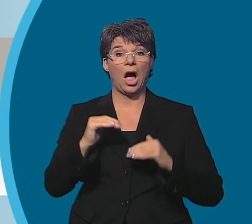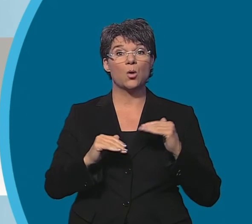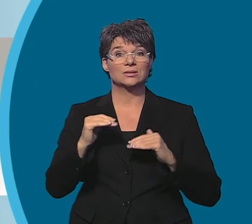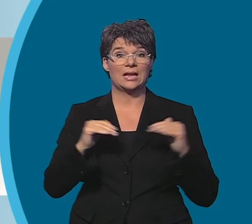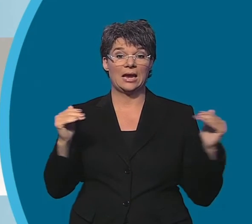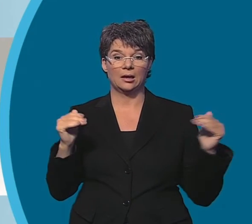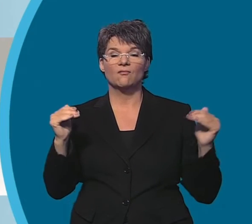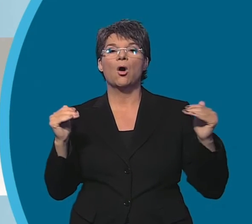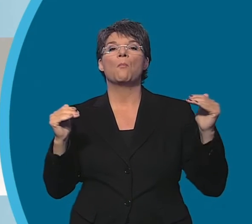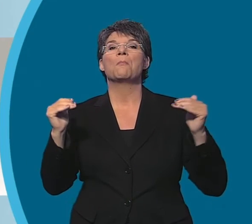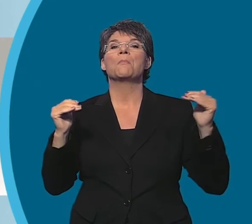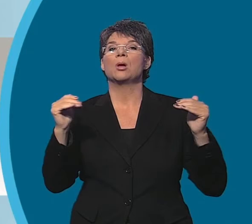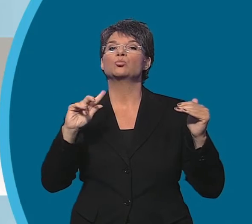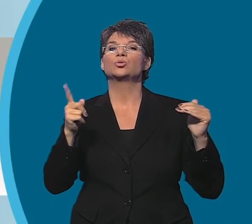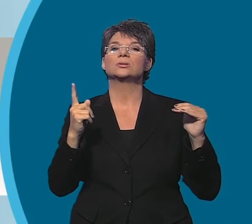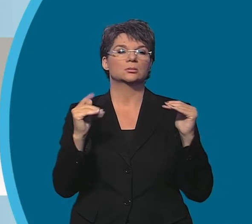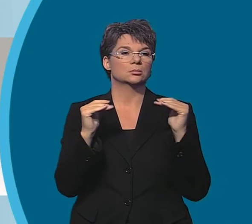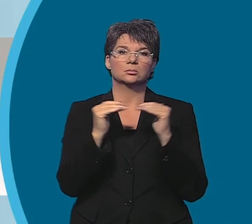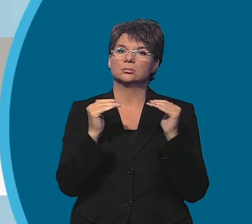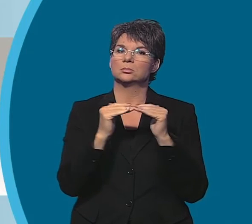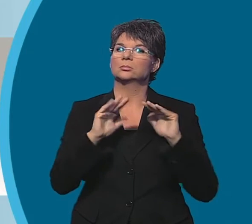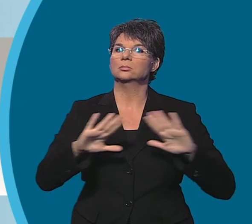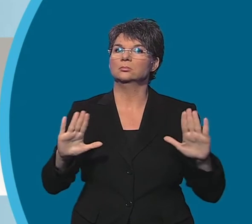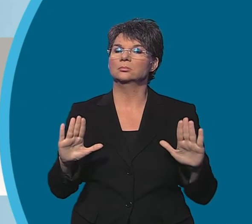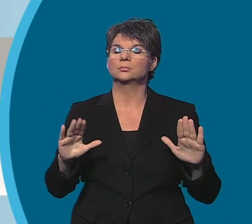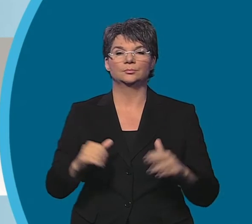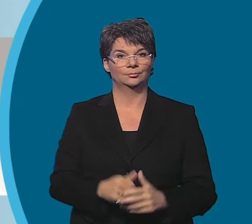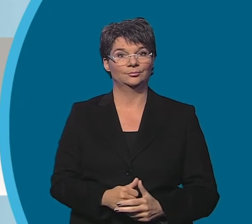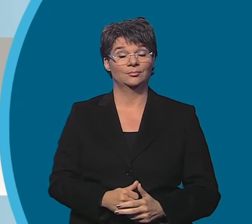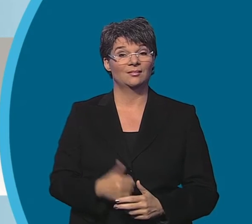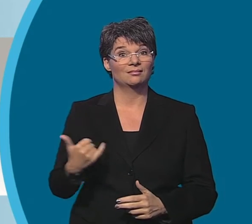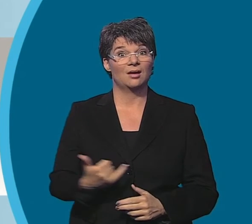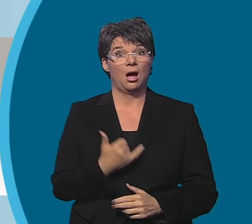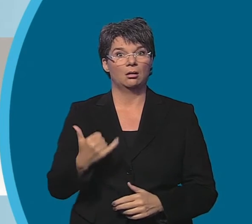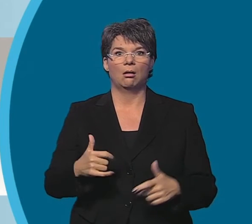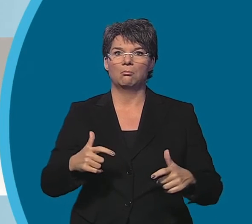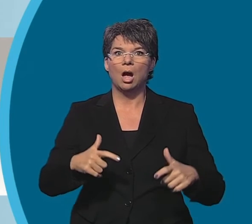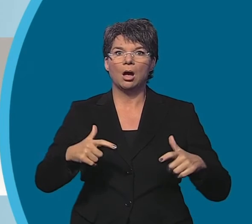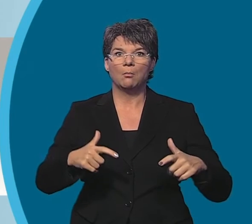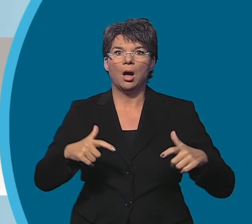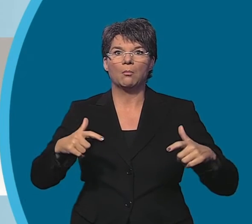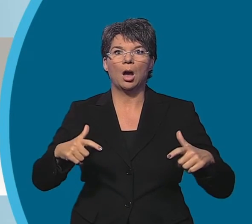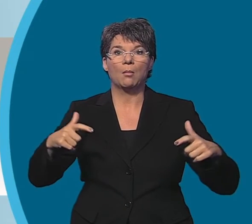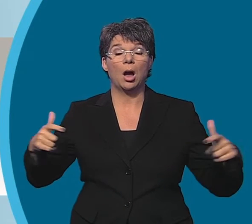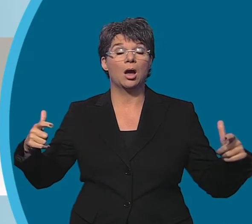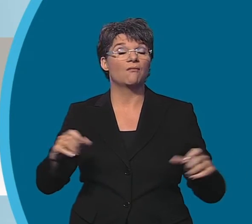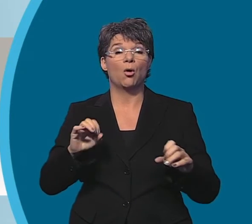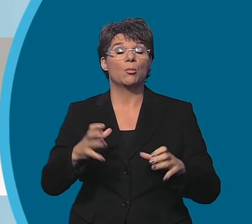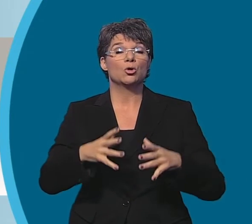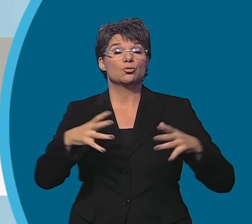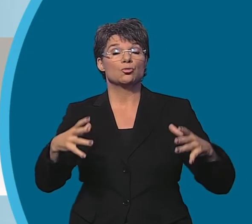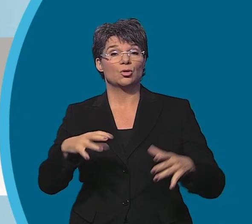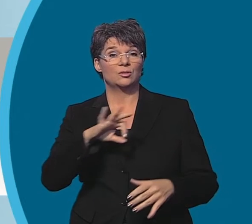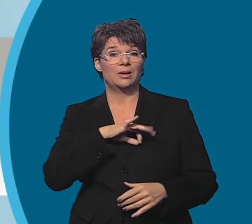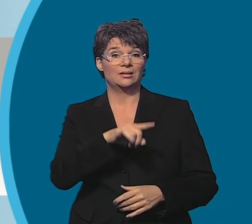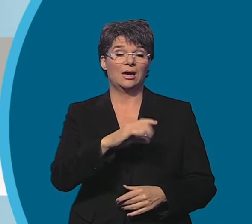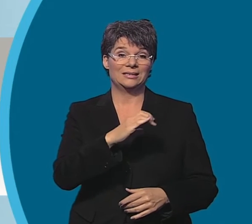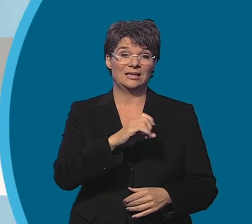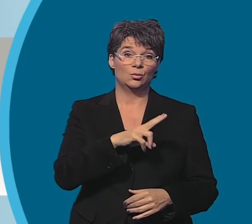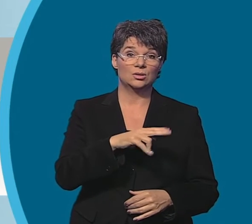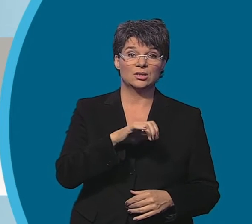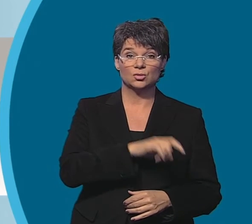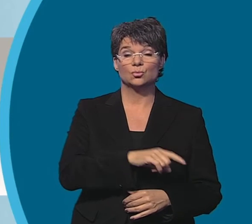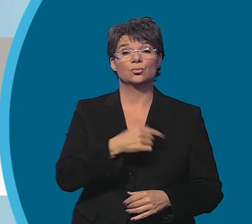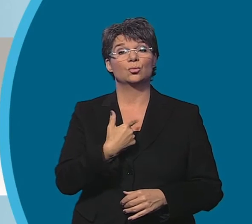zu benachteiligen. Die Überhang- und Ausgleichsmandate werden von Jahr zu Jahr mehr, auch weil die großen Parteien Union und SPD immer